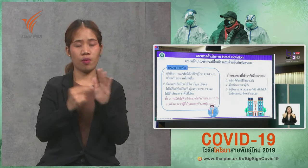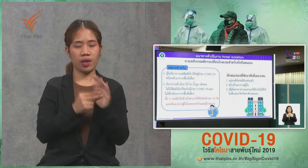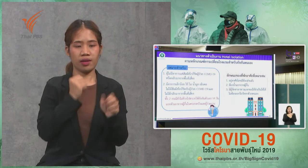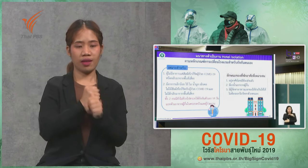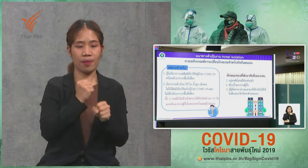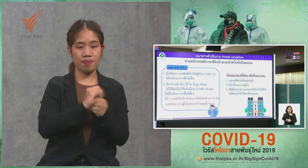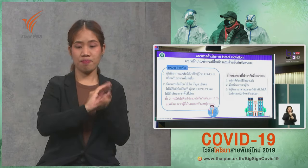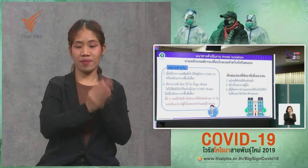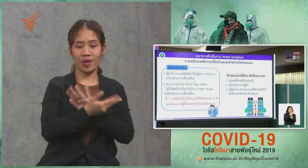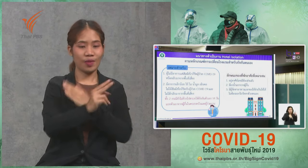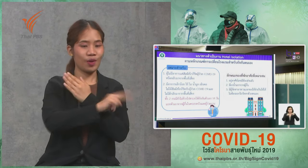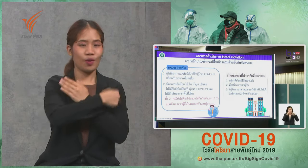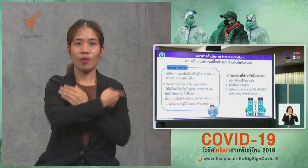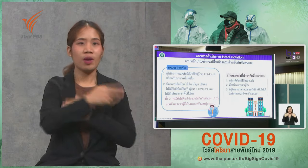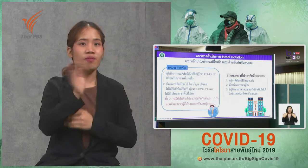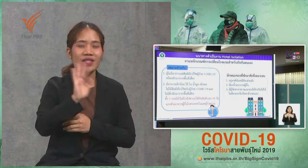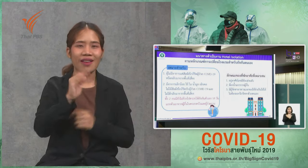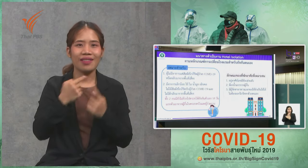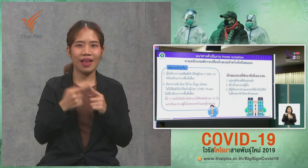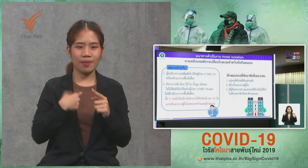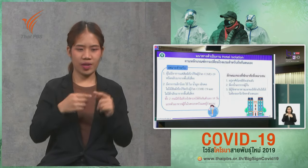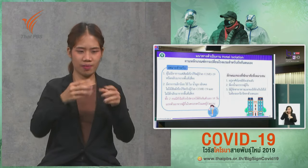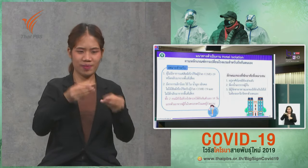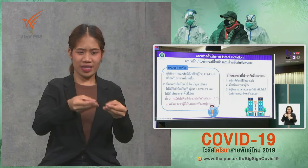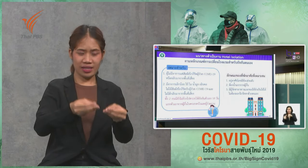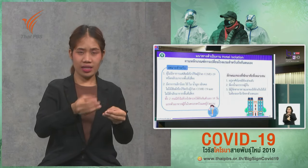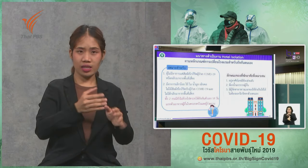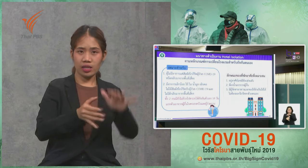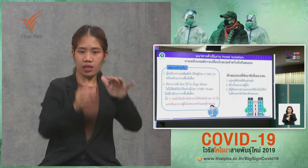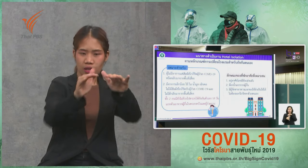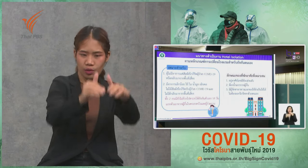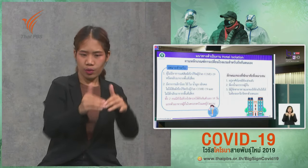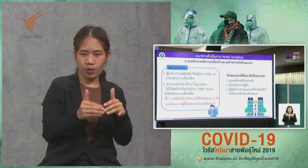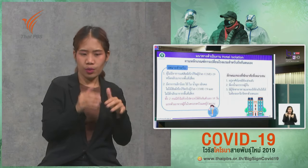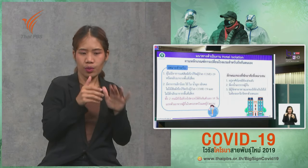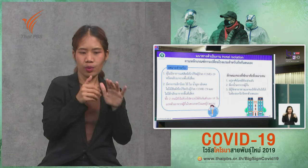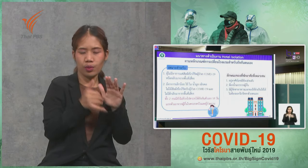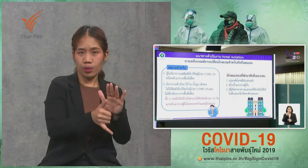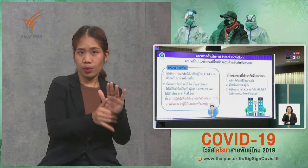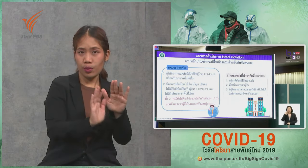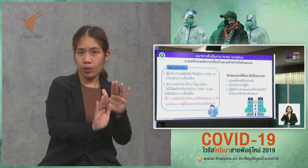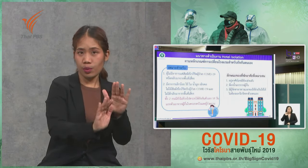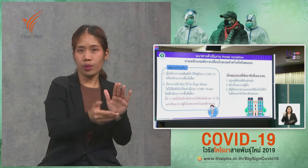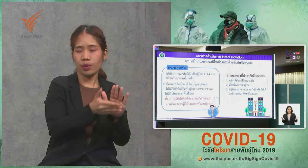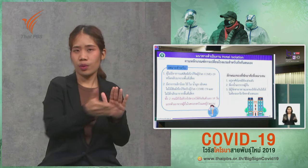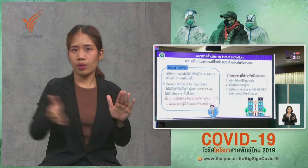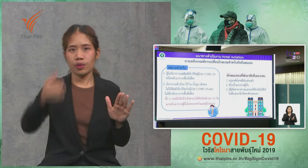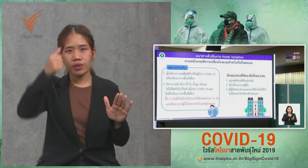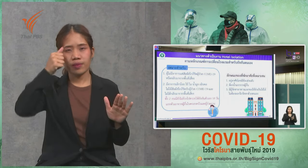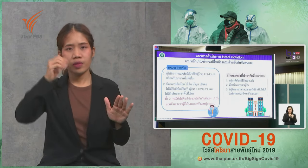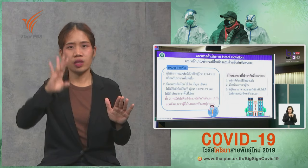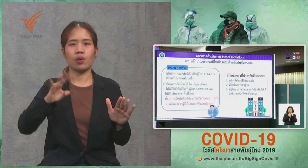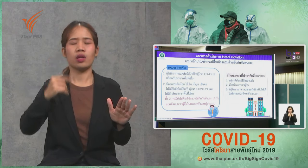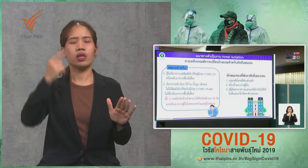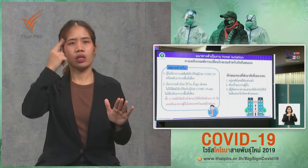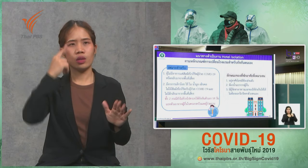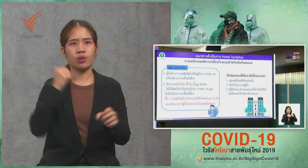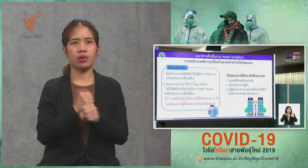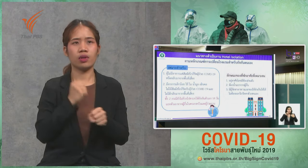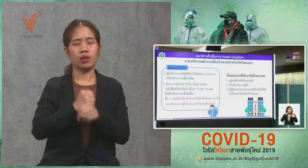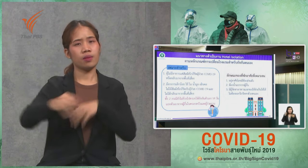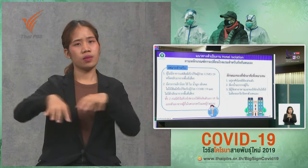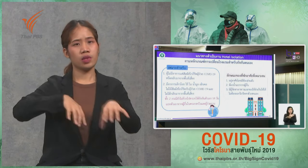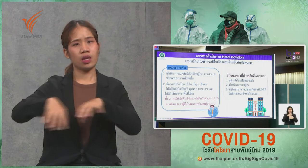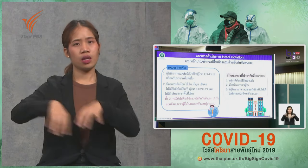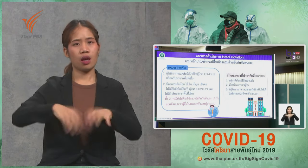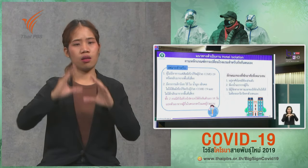าสู่ระบบโฮเทลไอโซเลชันนะครับอันนี้ก็เป็นความพยายามของกรมสนับสนุนนะครับที่จะทำให้เรื่องเตียงเนี่ยครับ